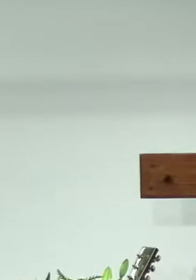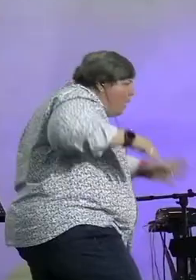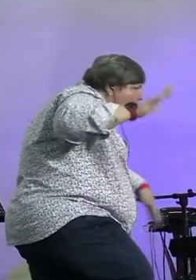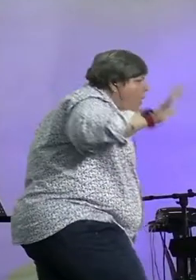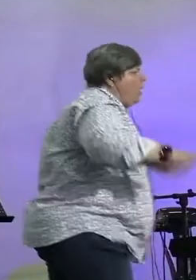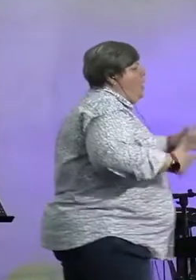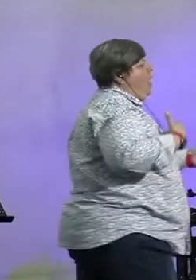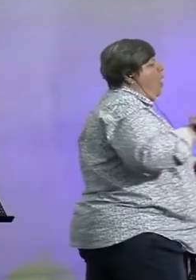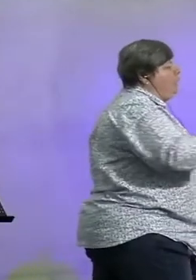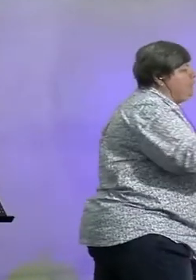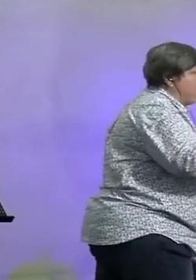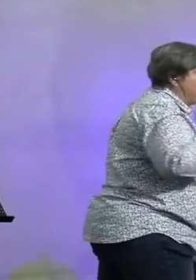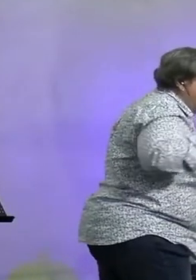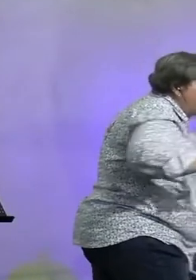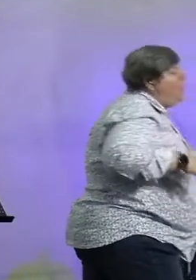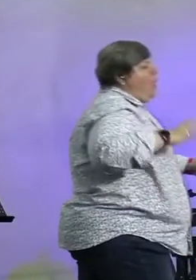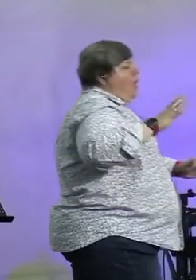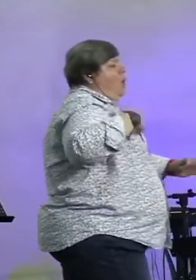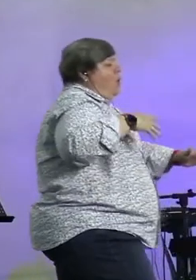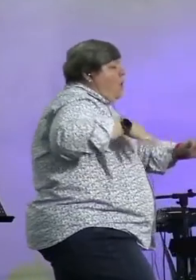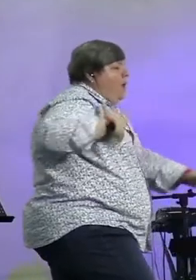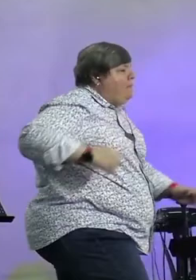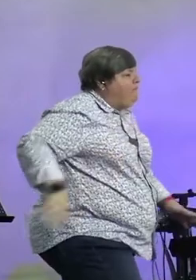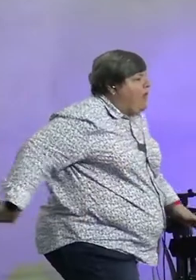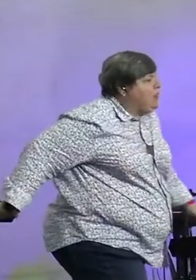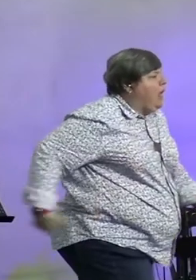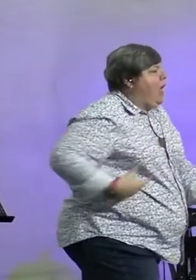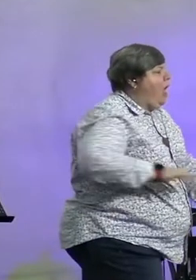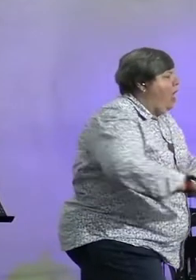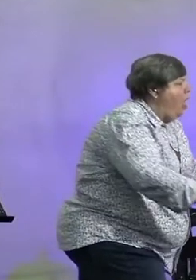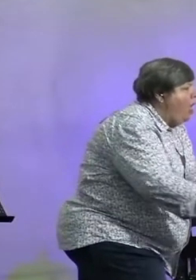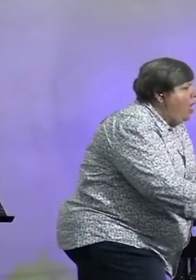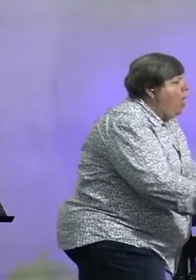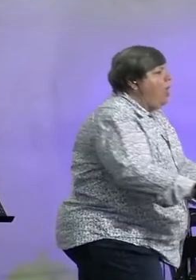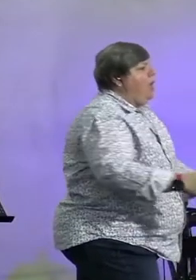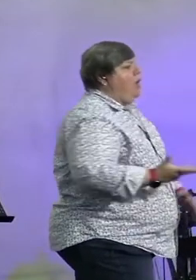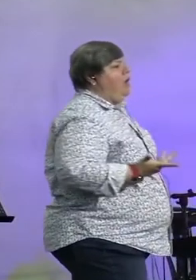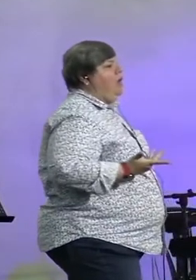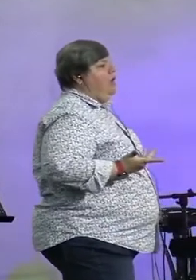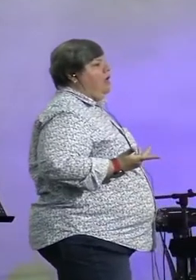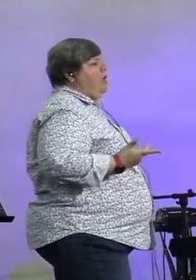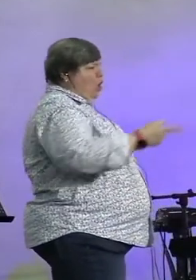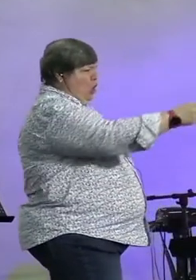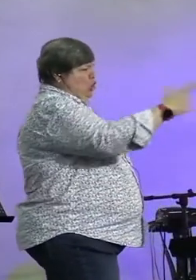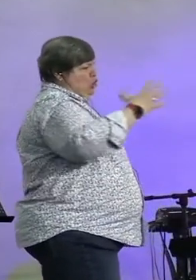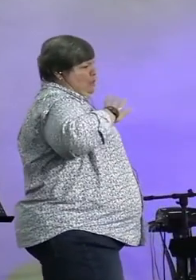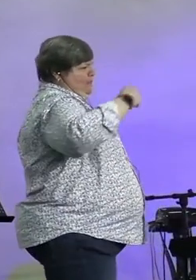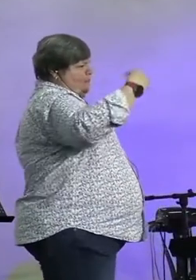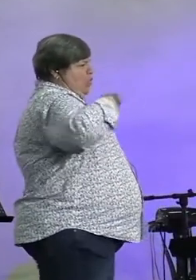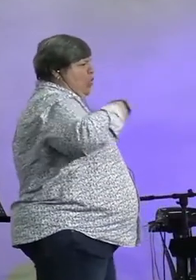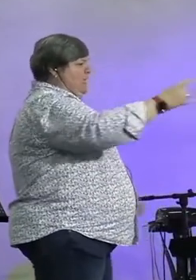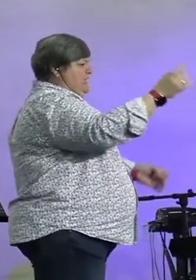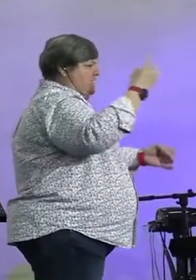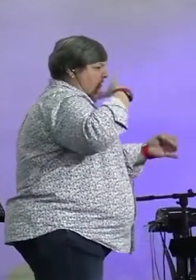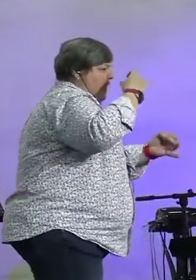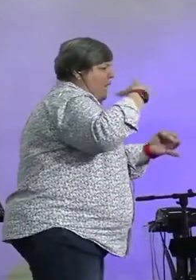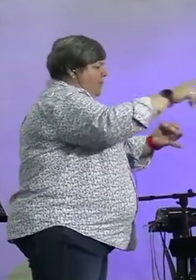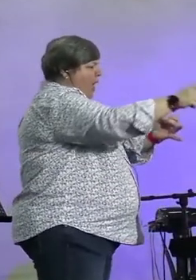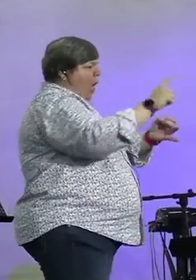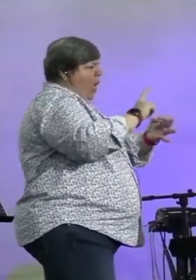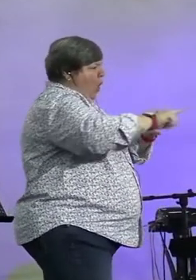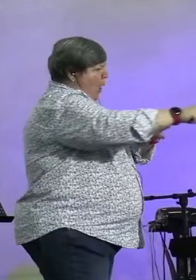sonder dat hulle het weet, of sonder dat hulle het bedoel, leef in die verlede. Op wat raar jy ook al, weet, jy het my te na gekom op daai ding, jy het my seer gemaakt, hierdie